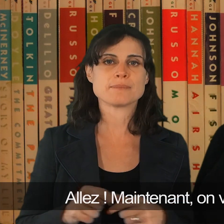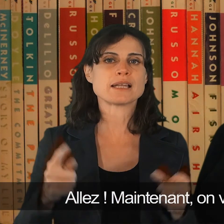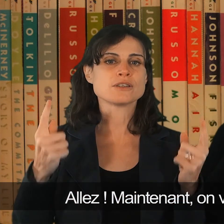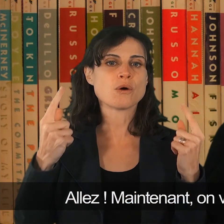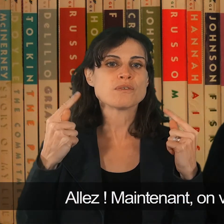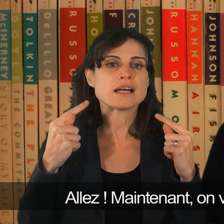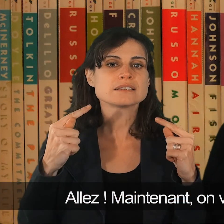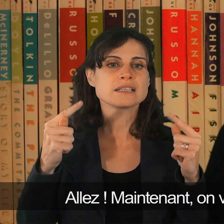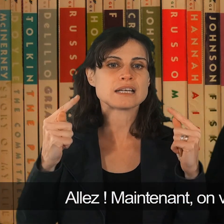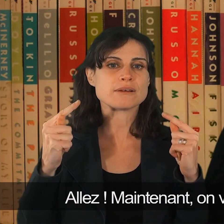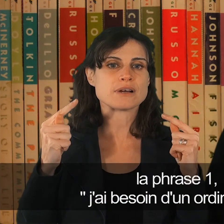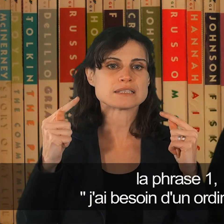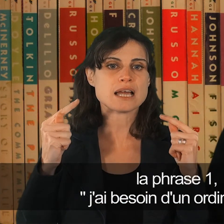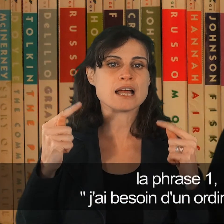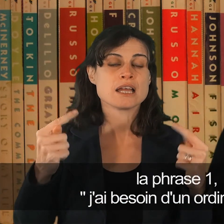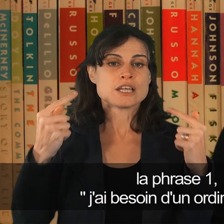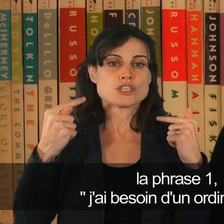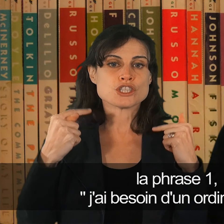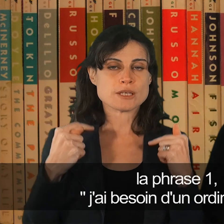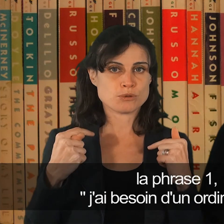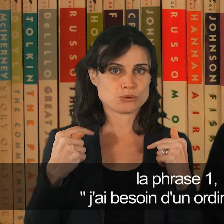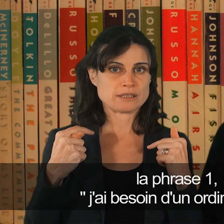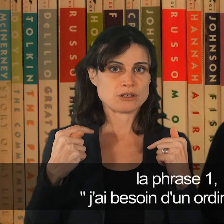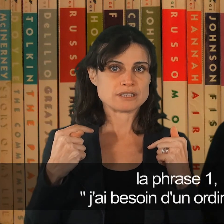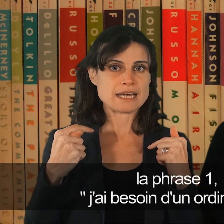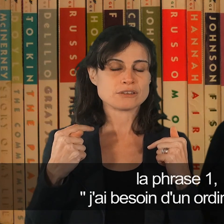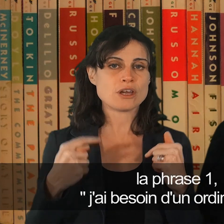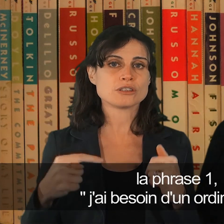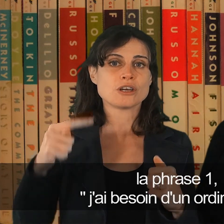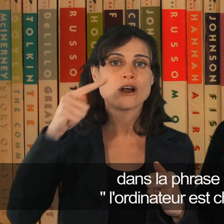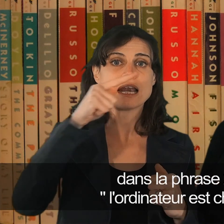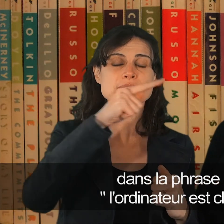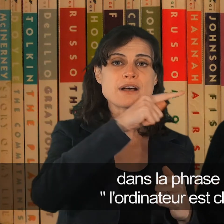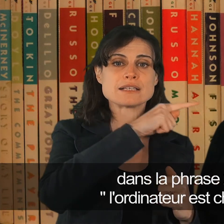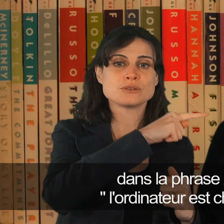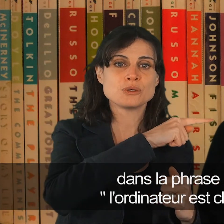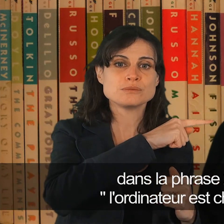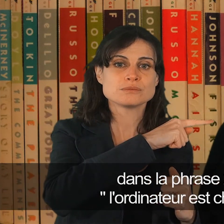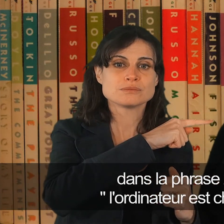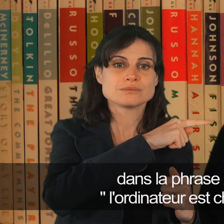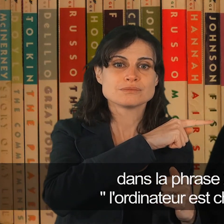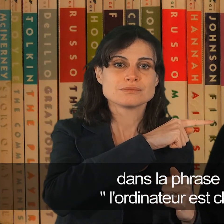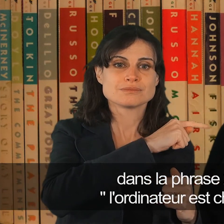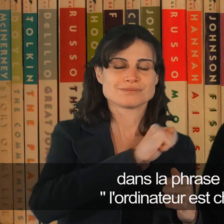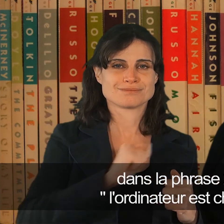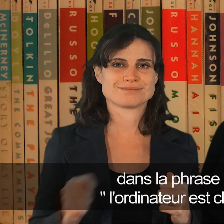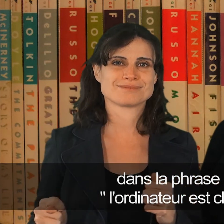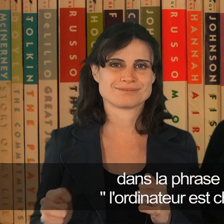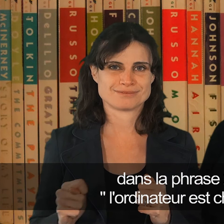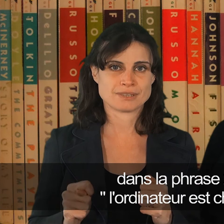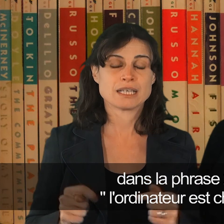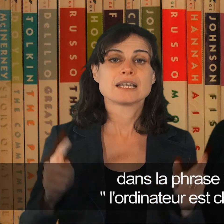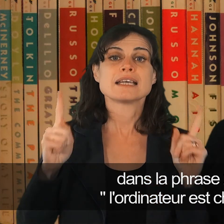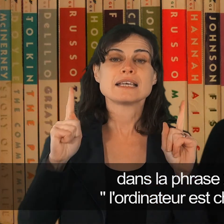Allez, maintenant on va intégrer la phrase 1. J'ai besoin d'un ordinateur dans la phrase 2. L'ordinateur